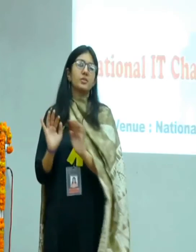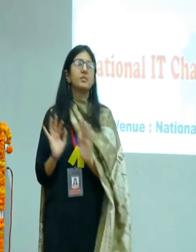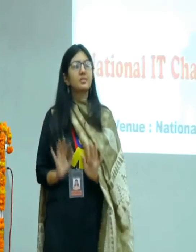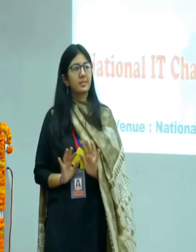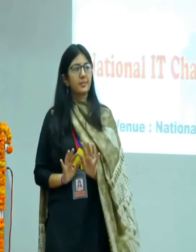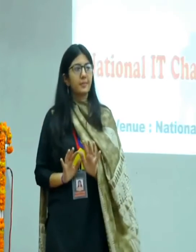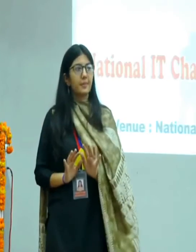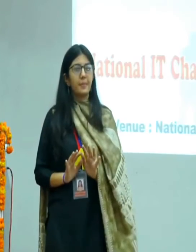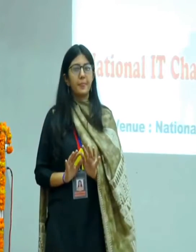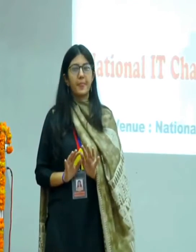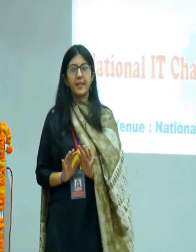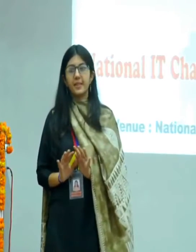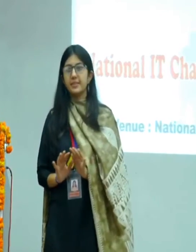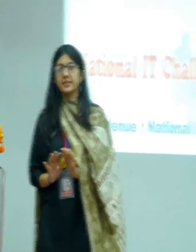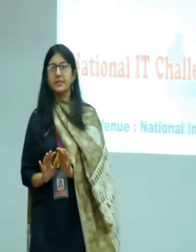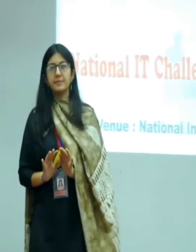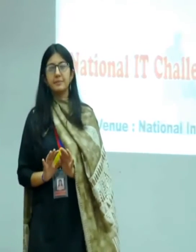तेरा वैभव रहे,